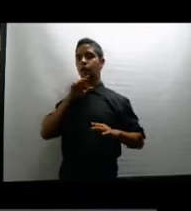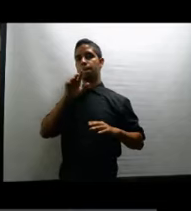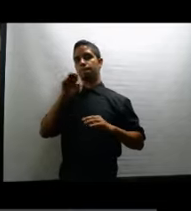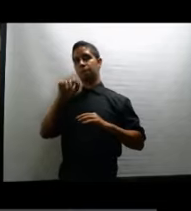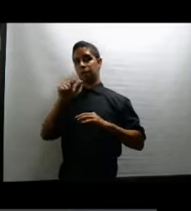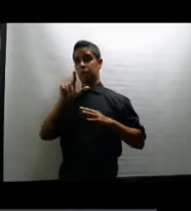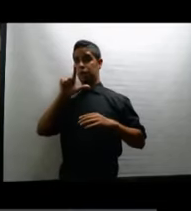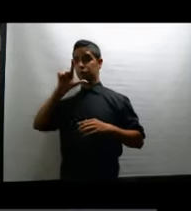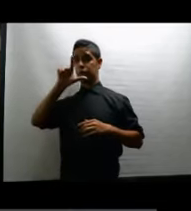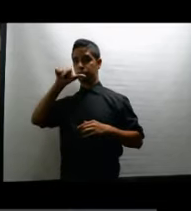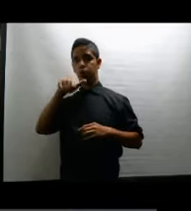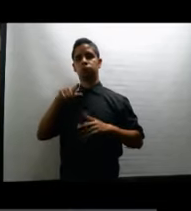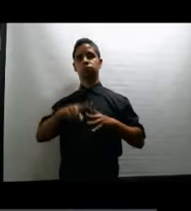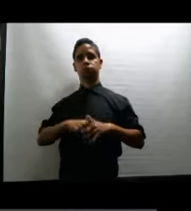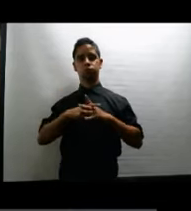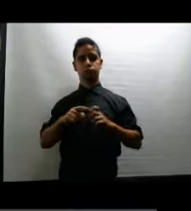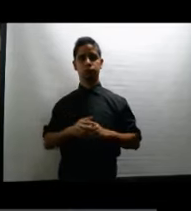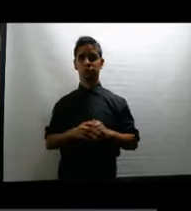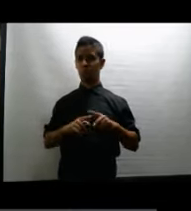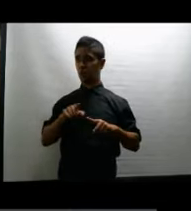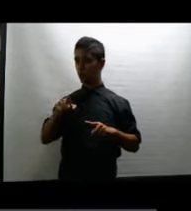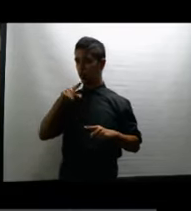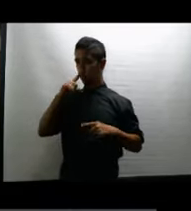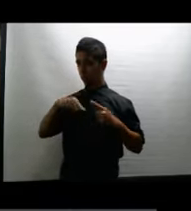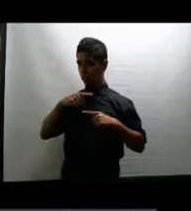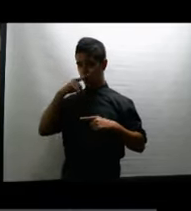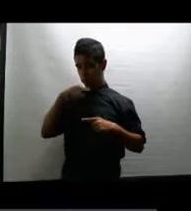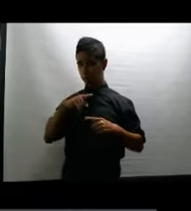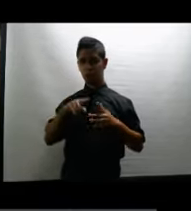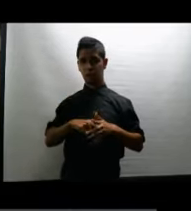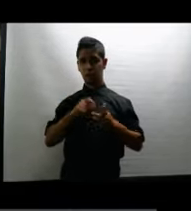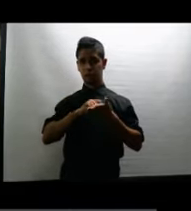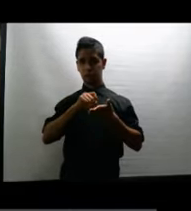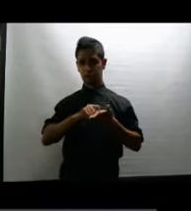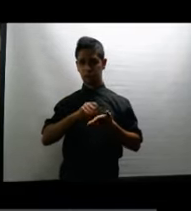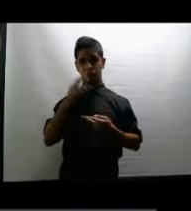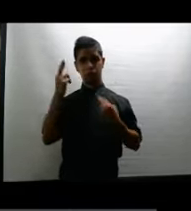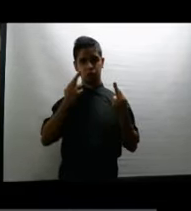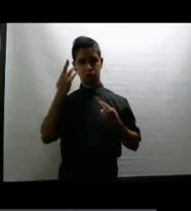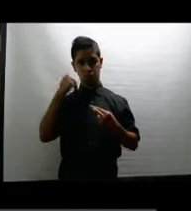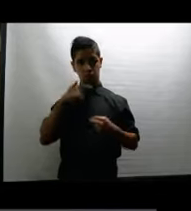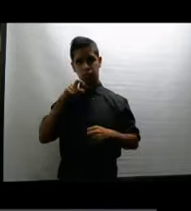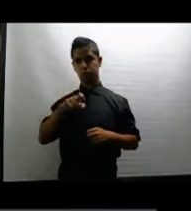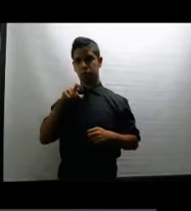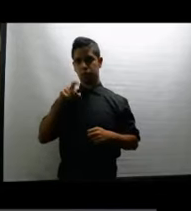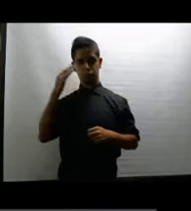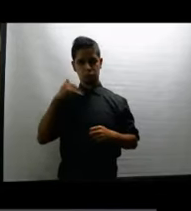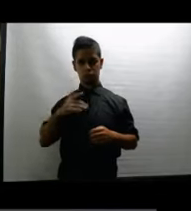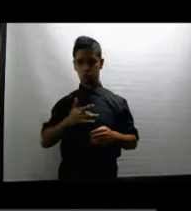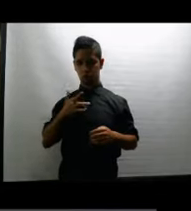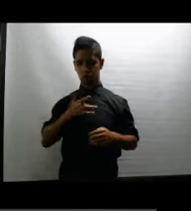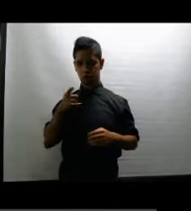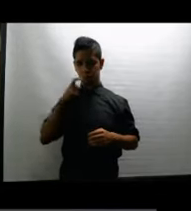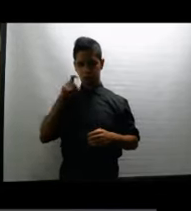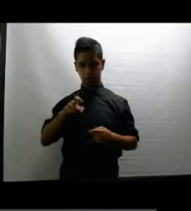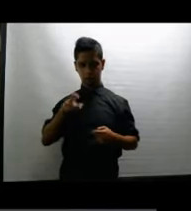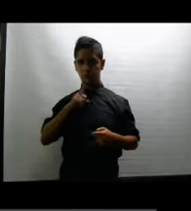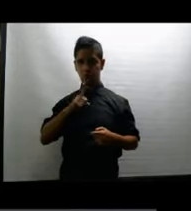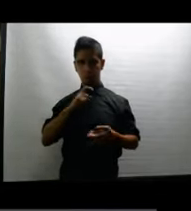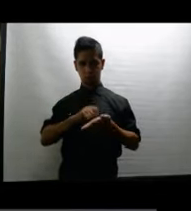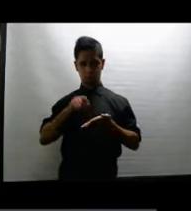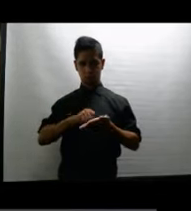Así que... Pero desde pequeña, cuando tú empezabas a escribir... porque necesitabas, porque eso es casi una necesidad. Sí, o sea, uno va, claro, y escribe